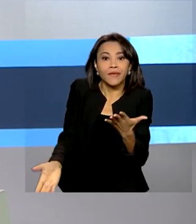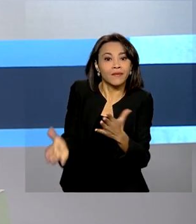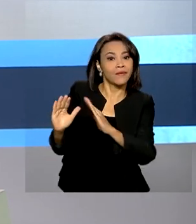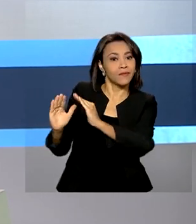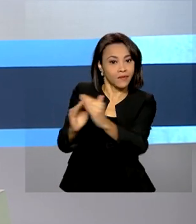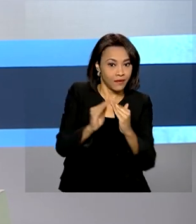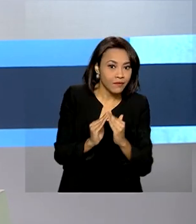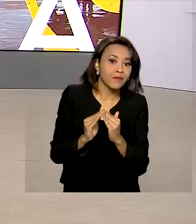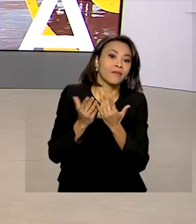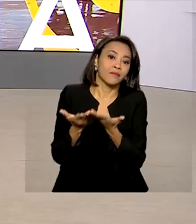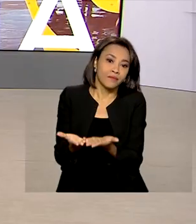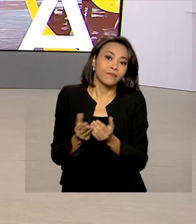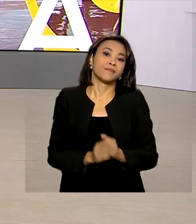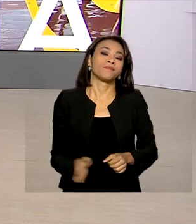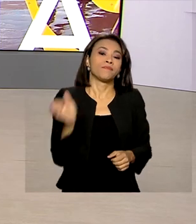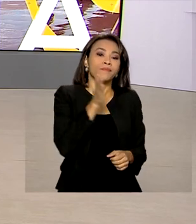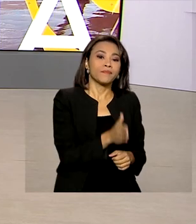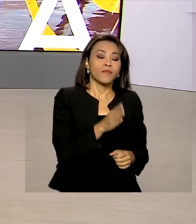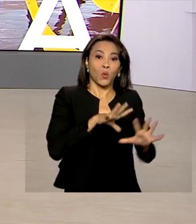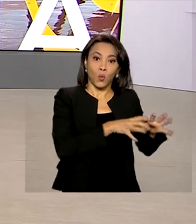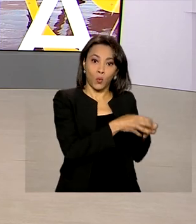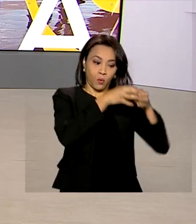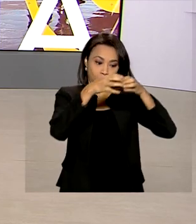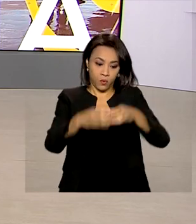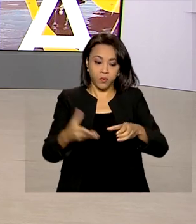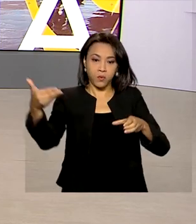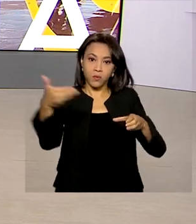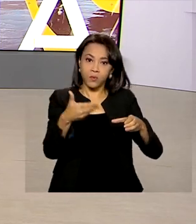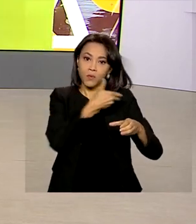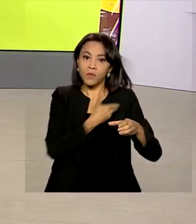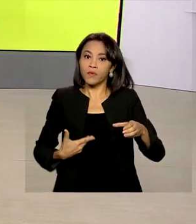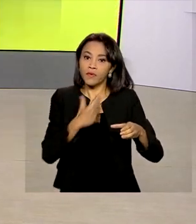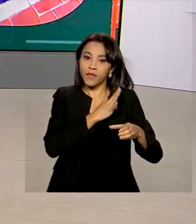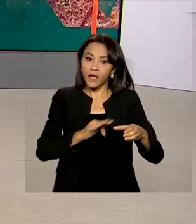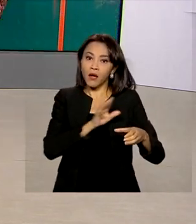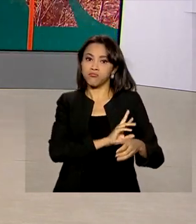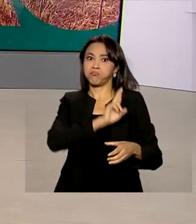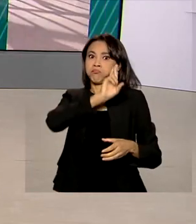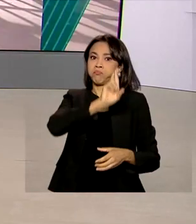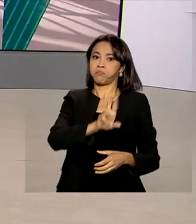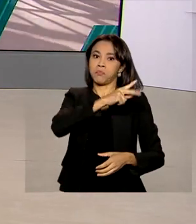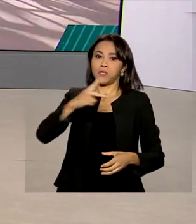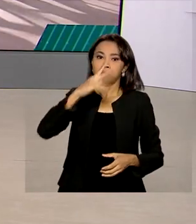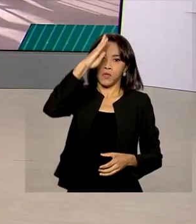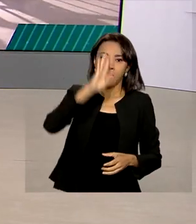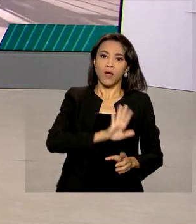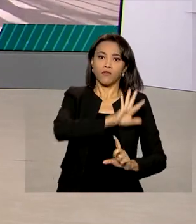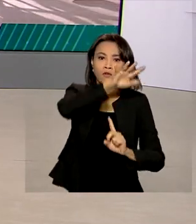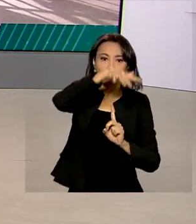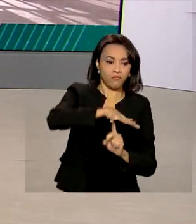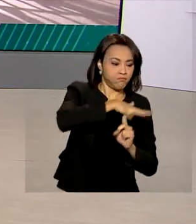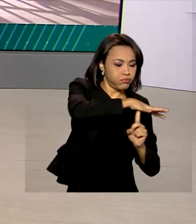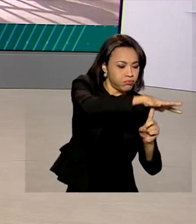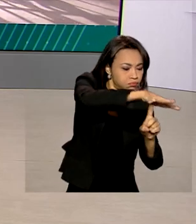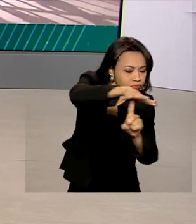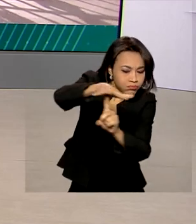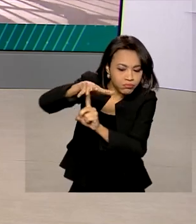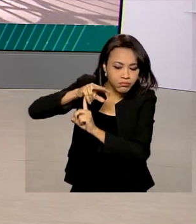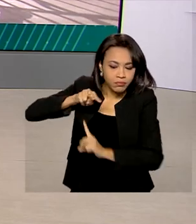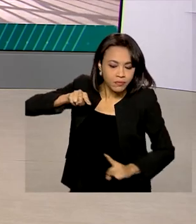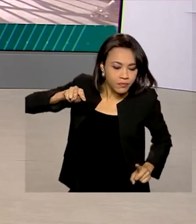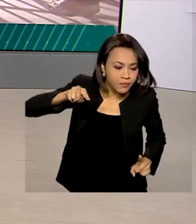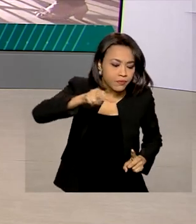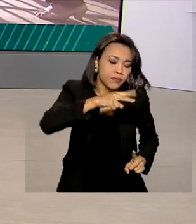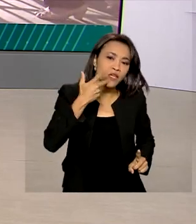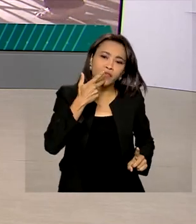Civil Nacional. Uma comitiva do governo federal, liderada pelo presidente Jair Bolsonaro, sobrevoou as áreas afetadas e anunciou uma